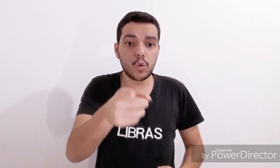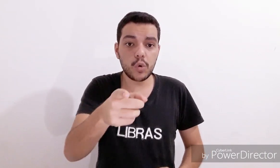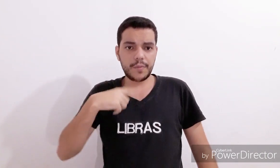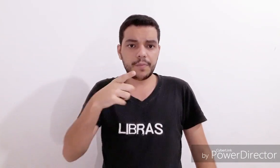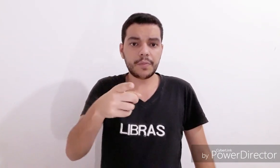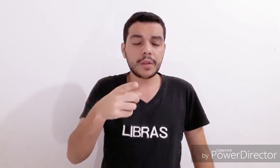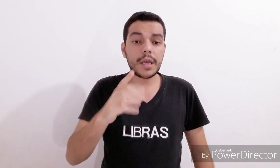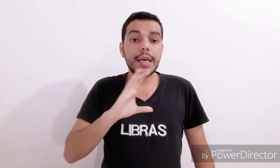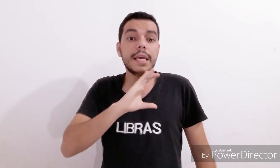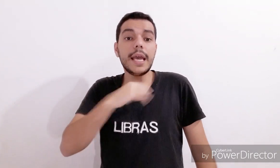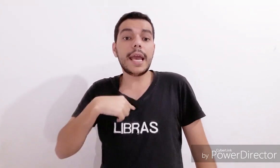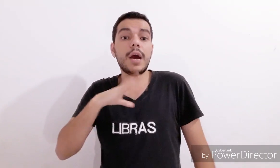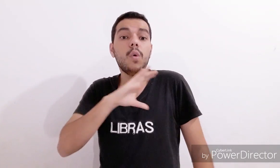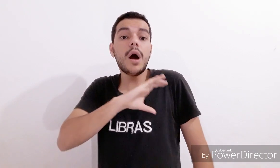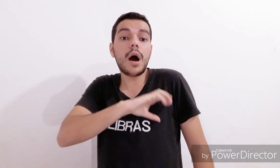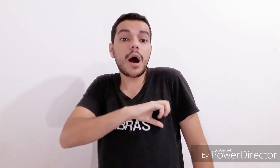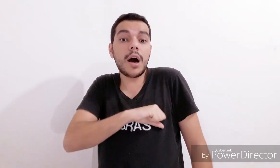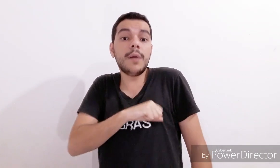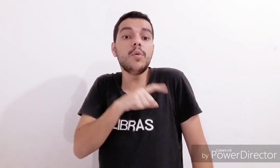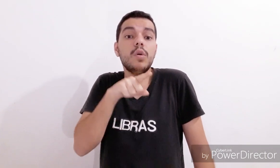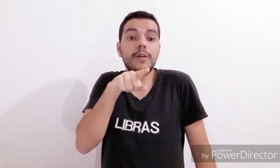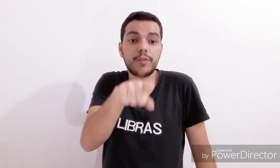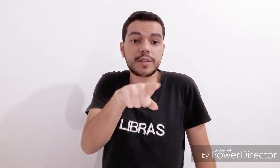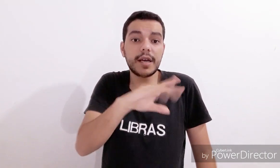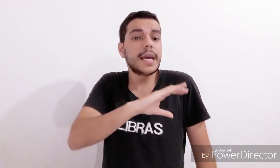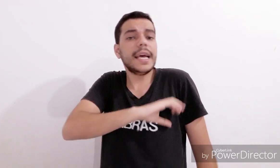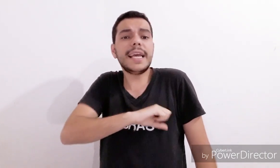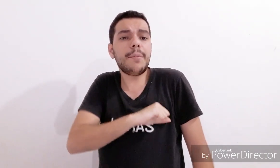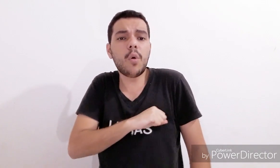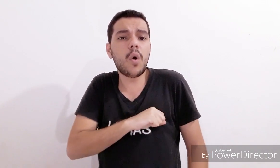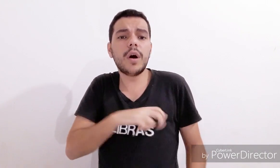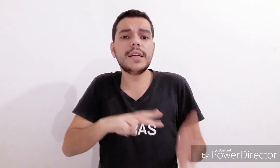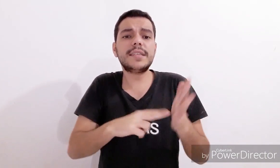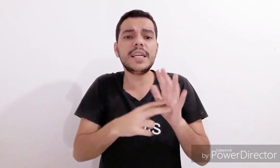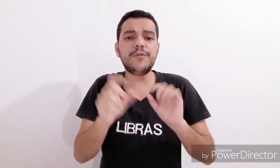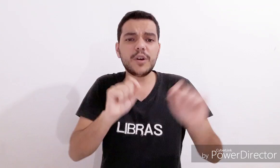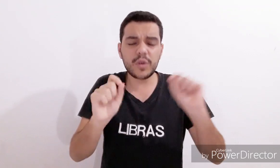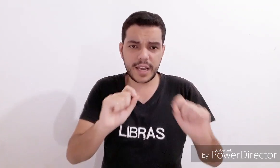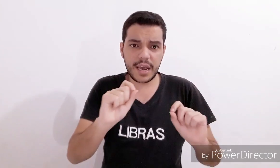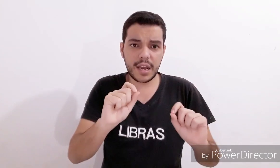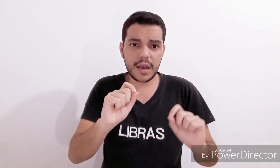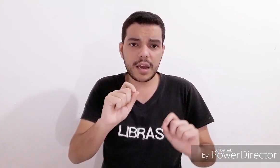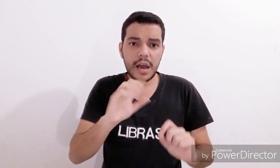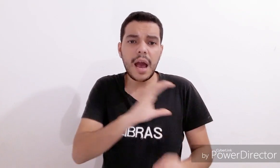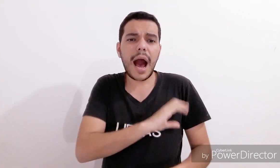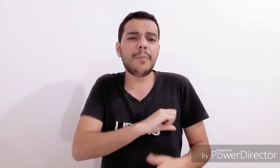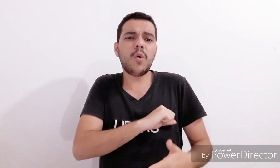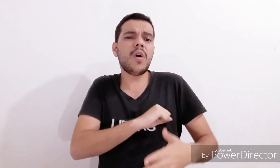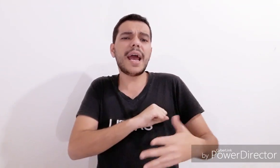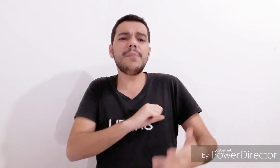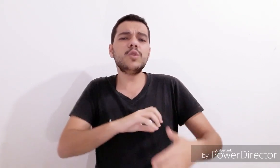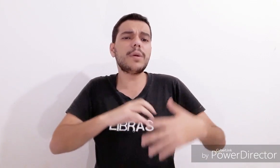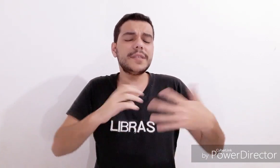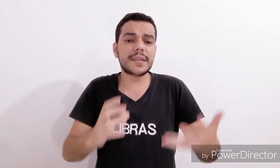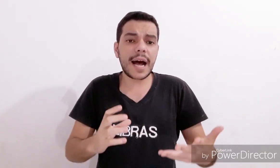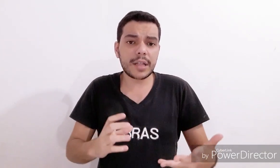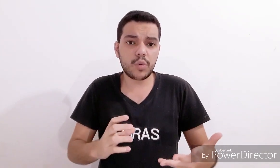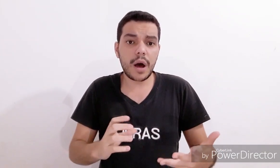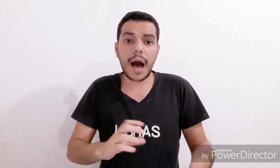tu. E eu amo você. E amor significa o quê? Amor é muito abstrato.